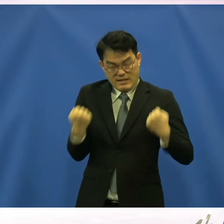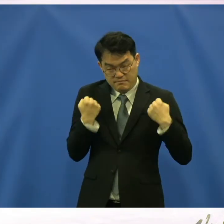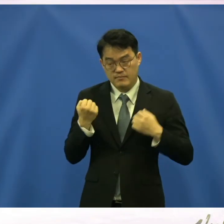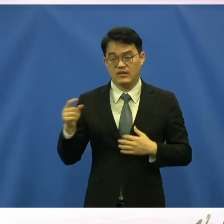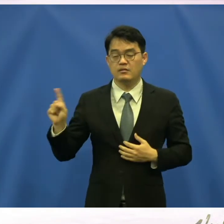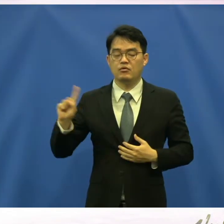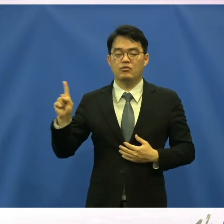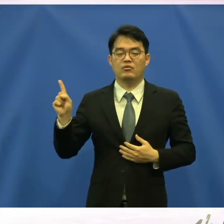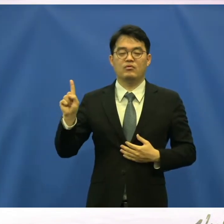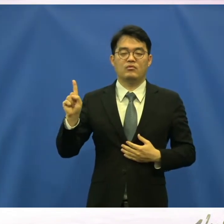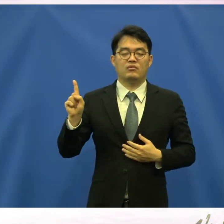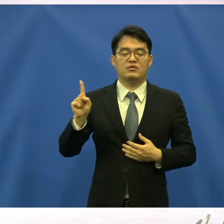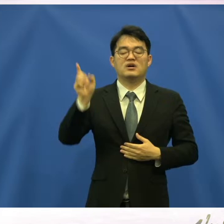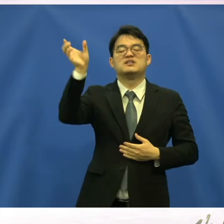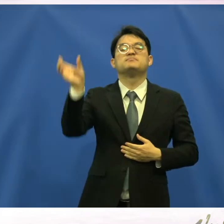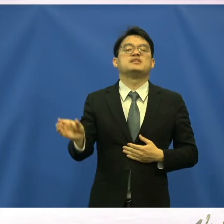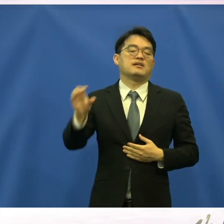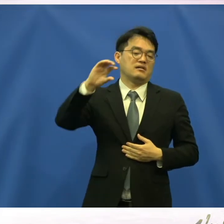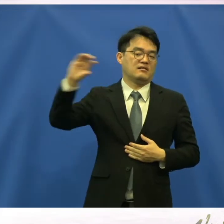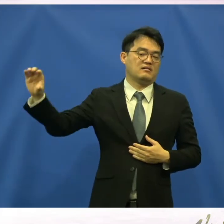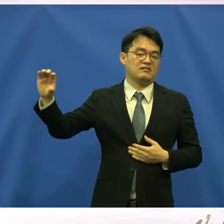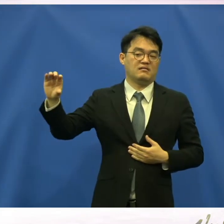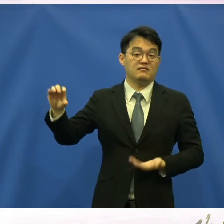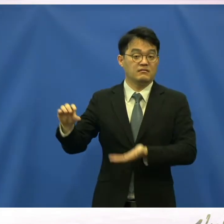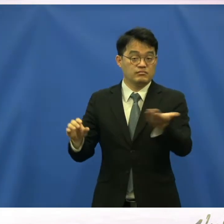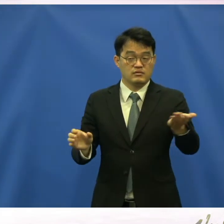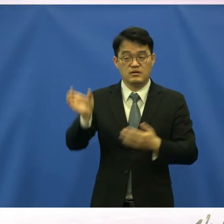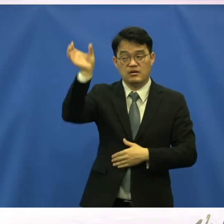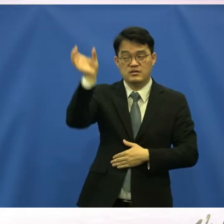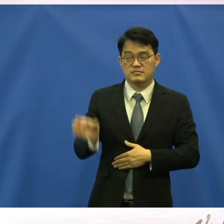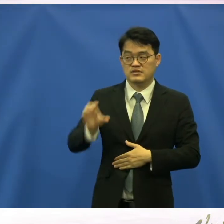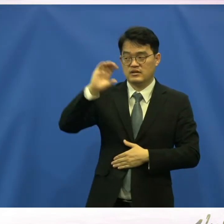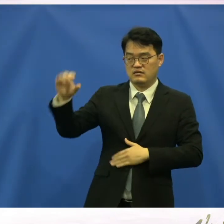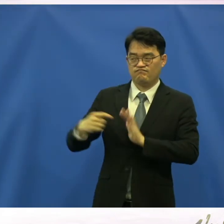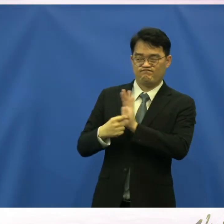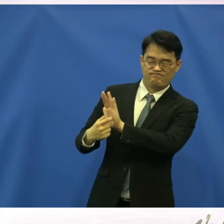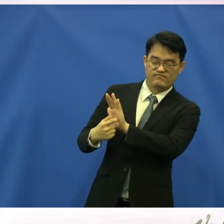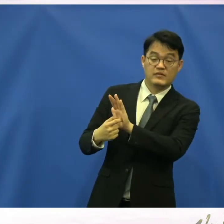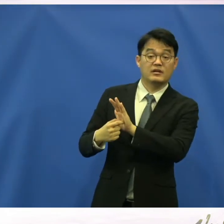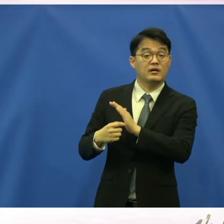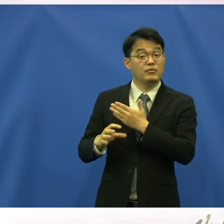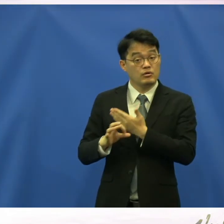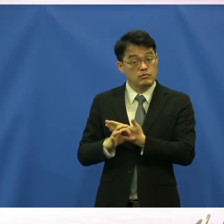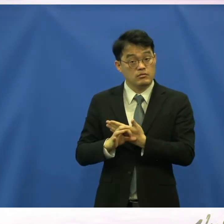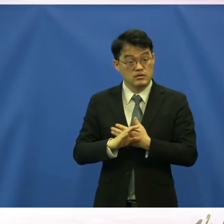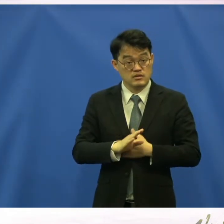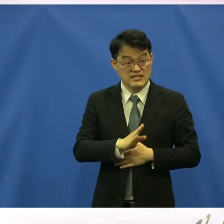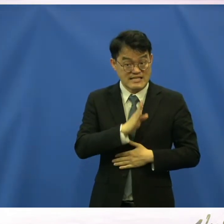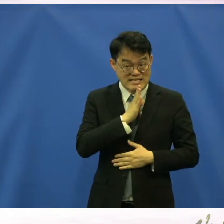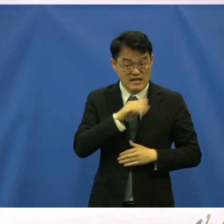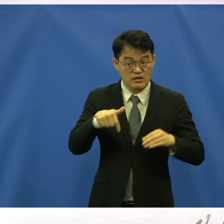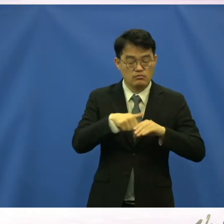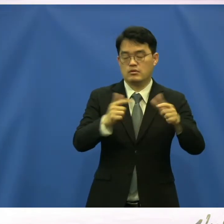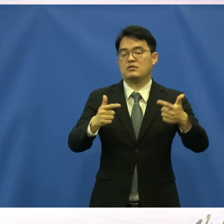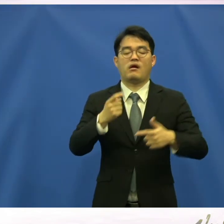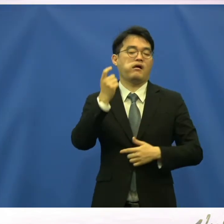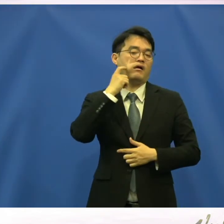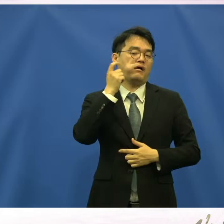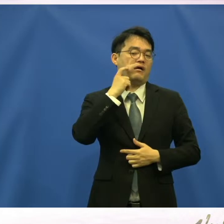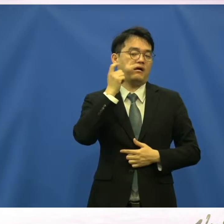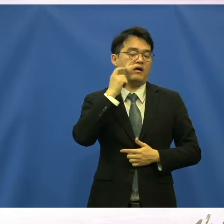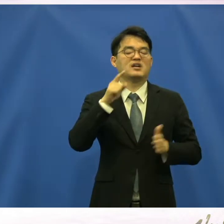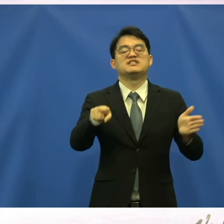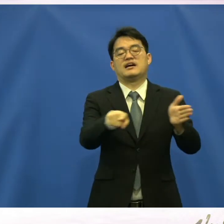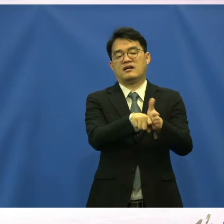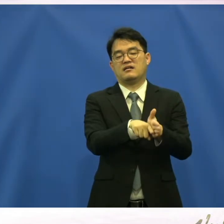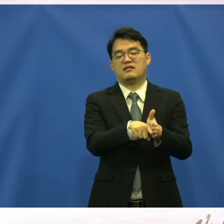기독교는 아닙니다. 십자가 없는 기독교는 없습니다. 그건 가짜입니다. 이게 십자가 없는